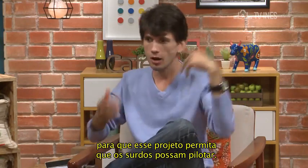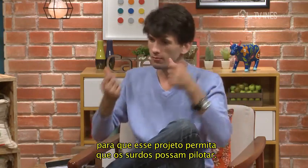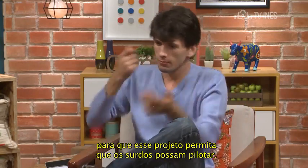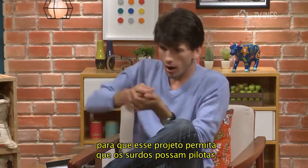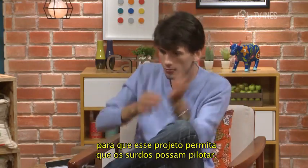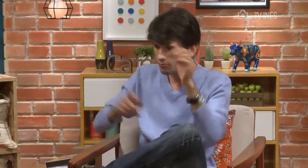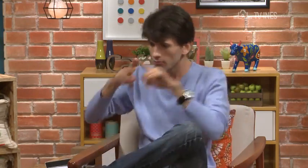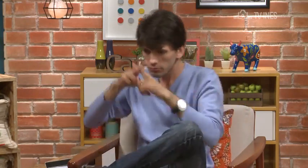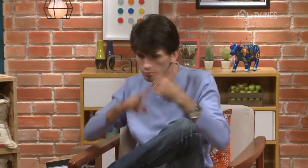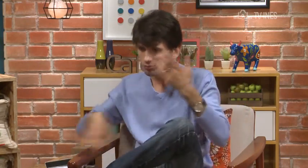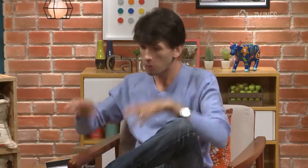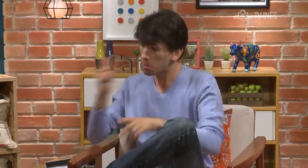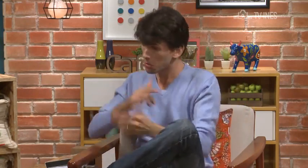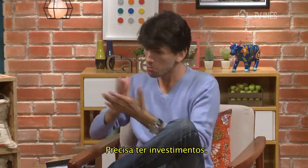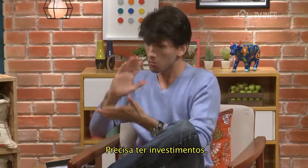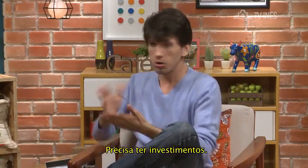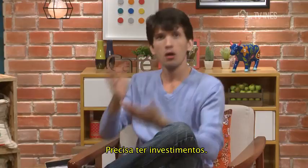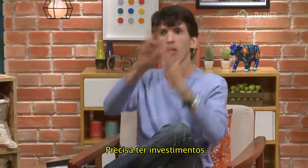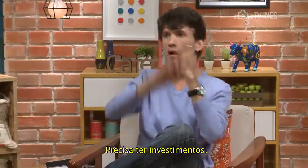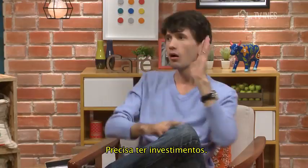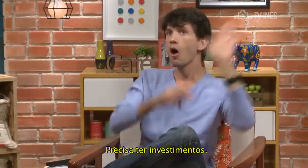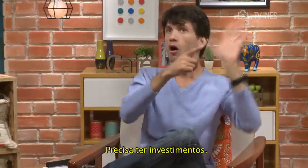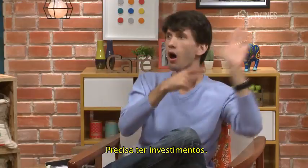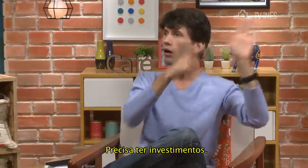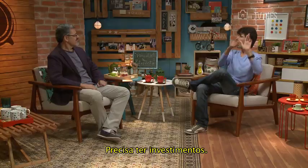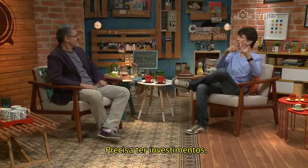pilotar e precisa ter investimentos